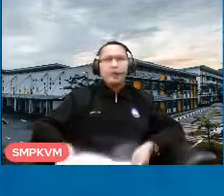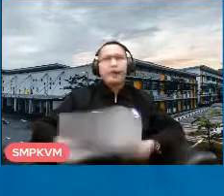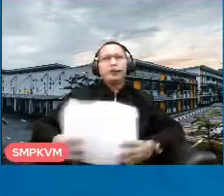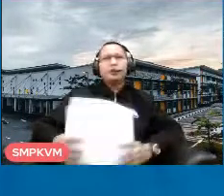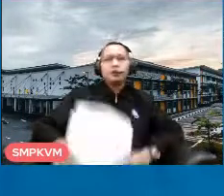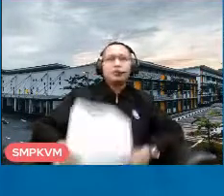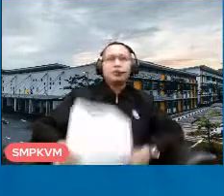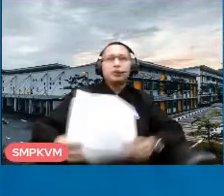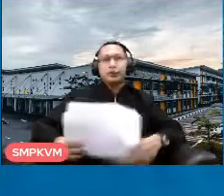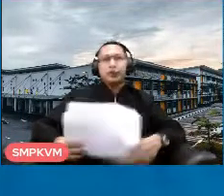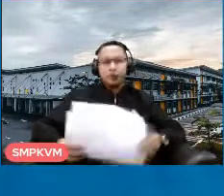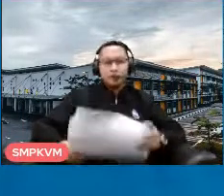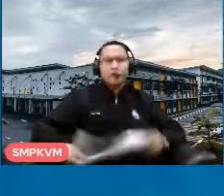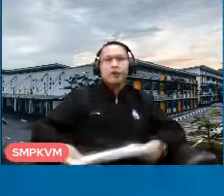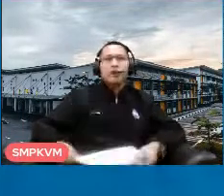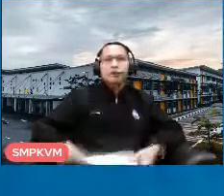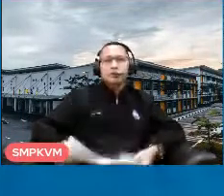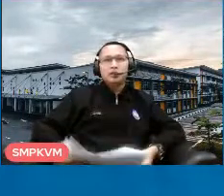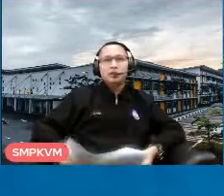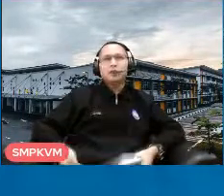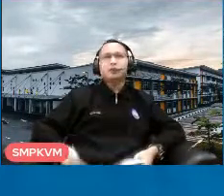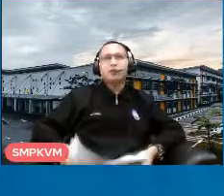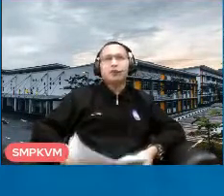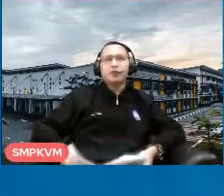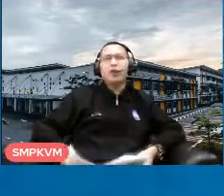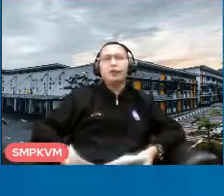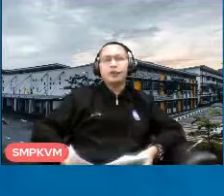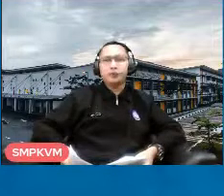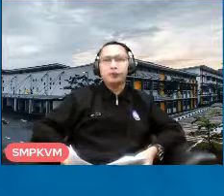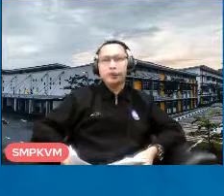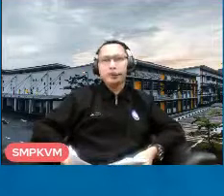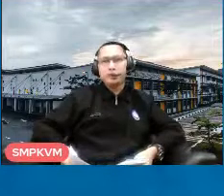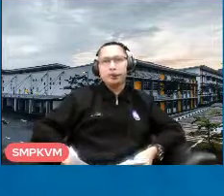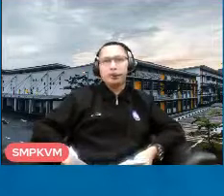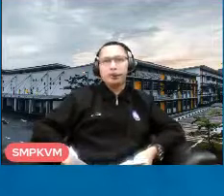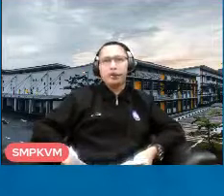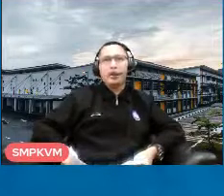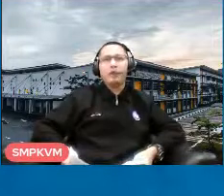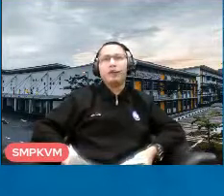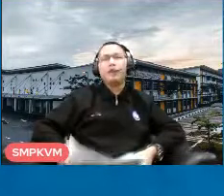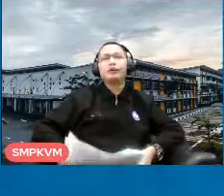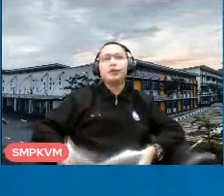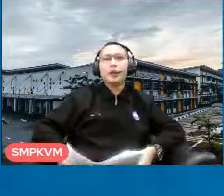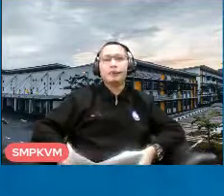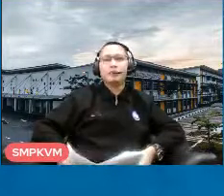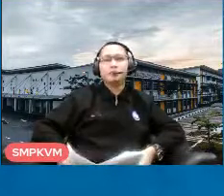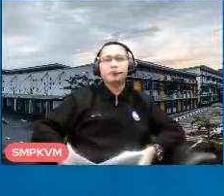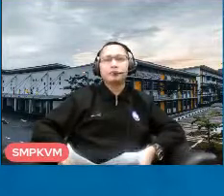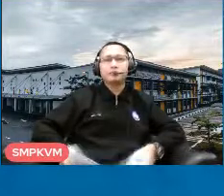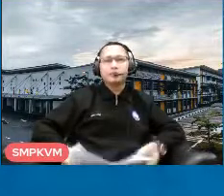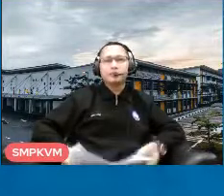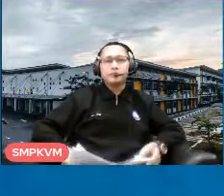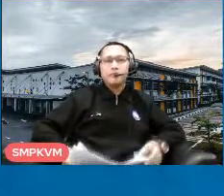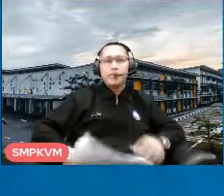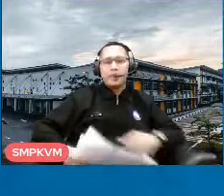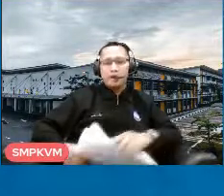baik kita terus masukkan ke sini sistem sah-sah diri murid ssdm